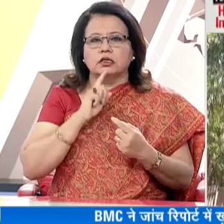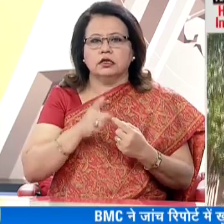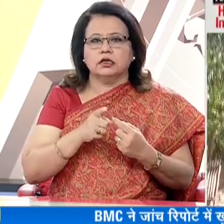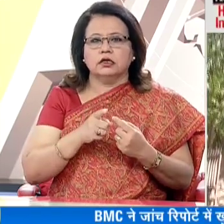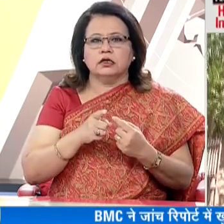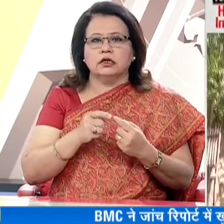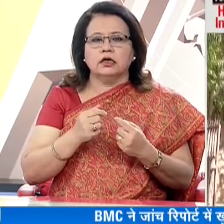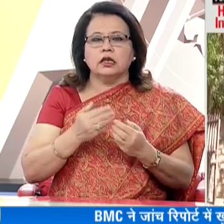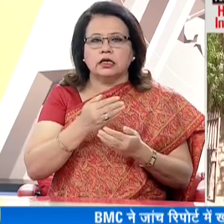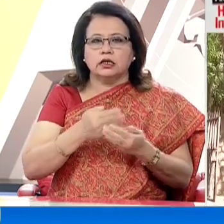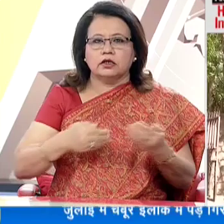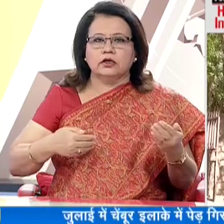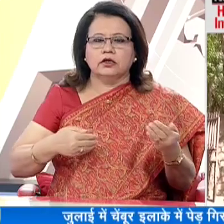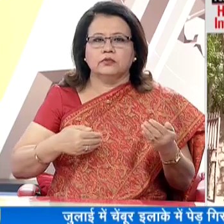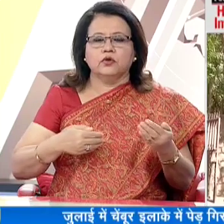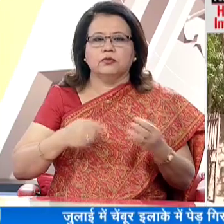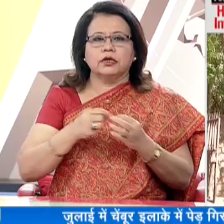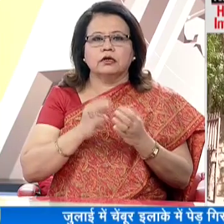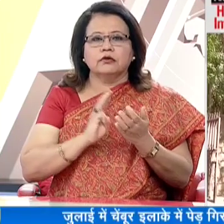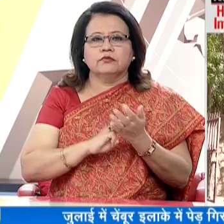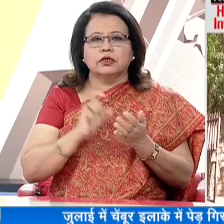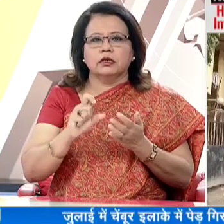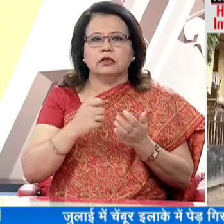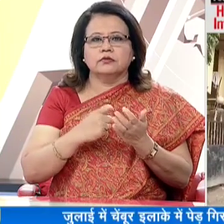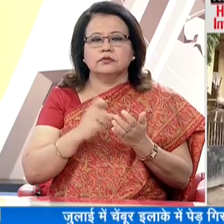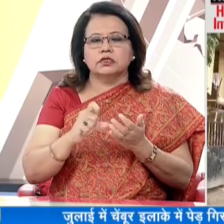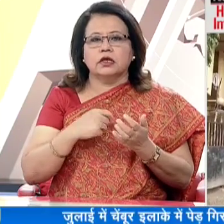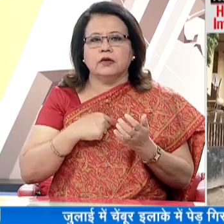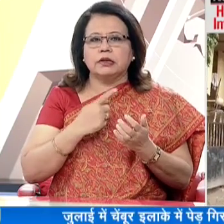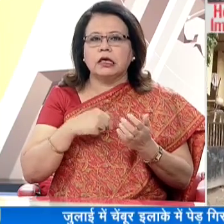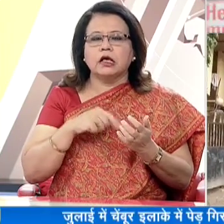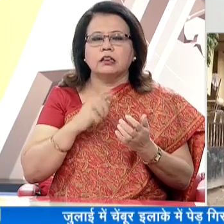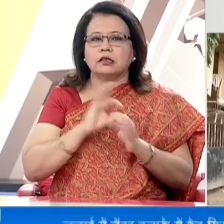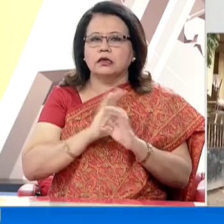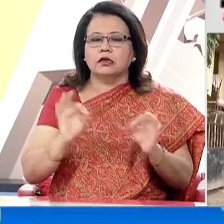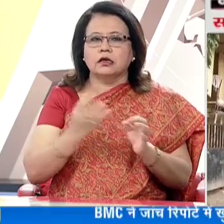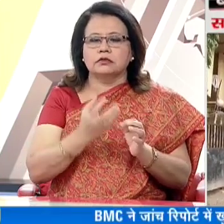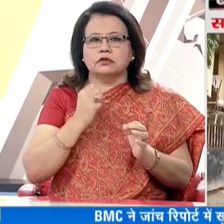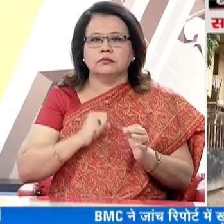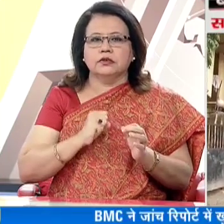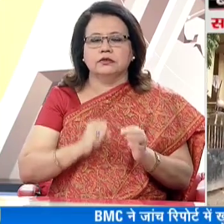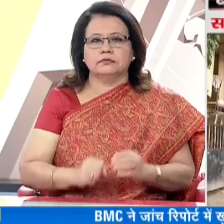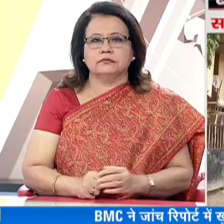आदेश दिए गए थे, लेकिन रिपोर्ट में बीएमसी ने अपनी गलती नहीं मानी।